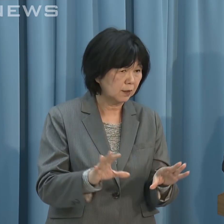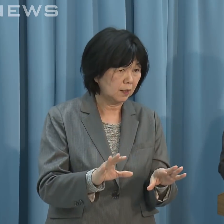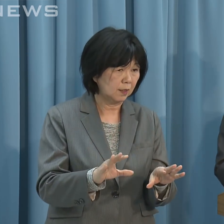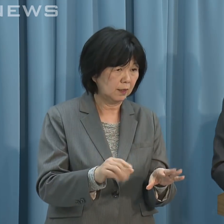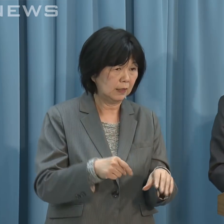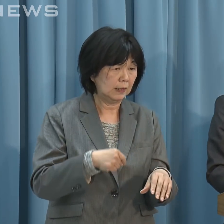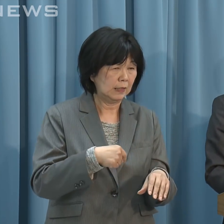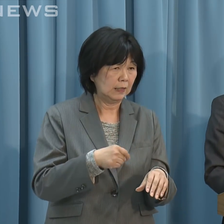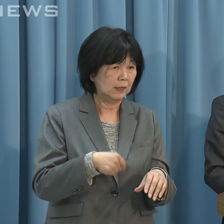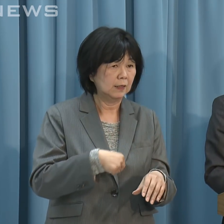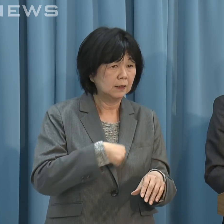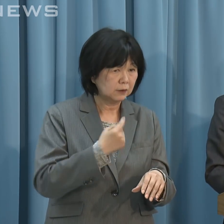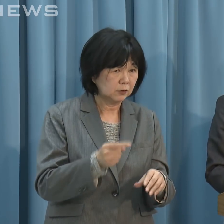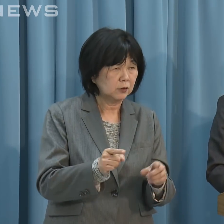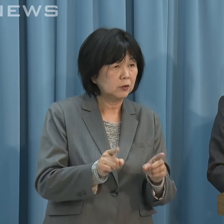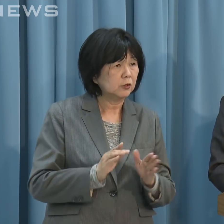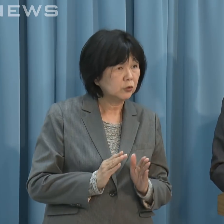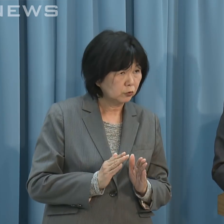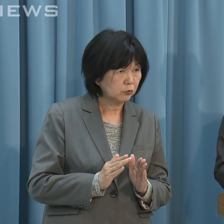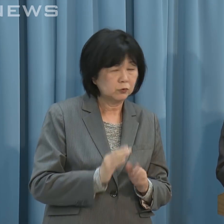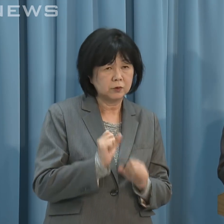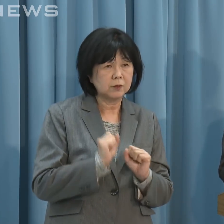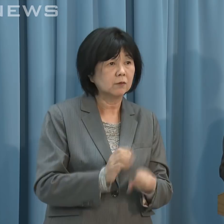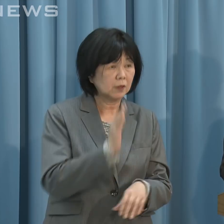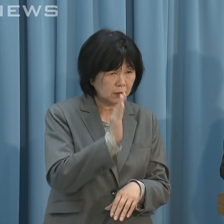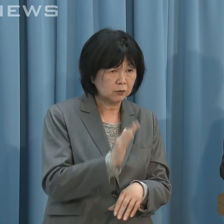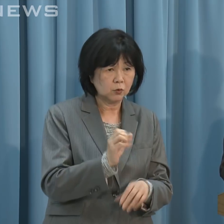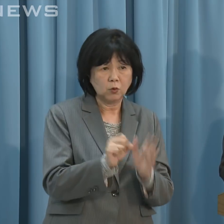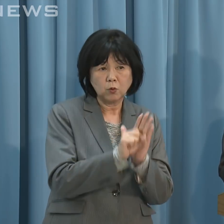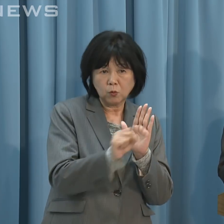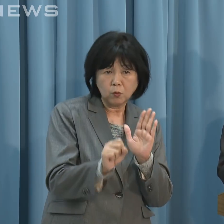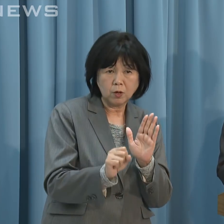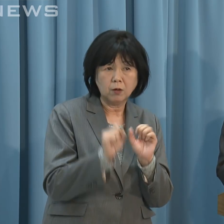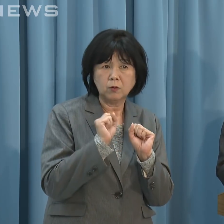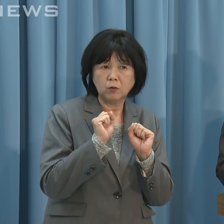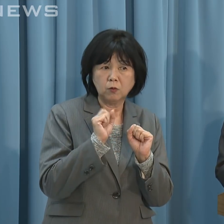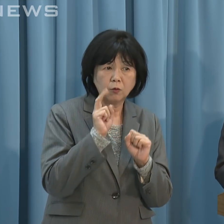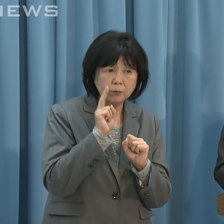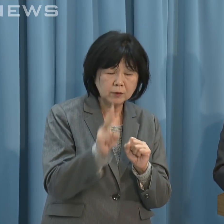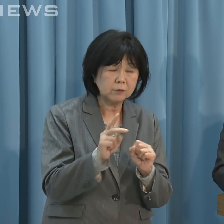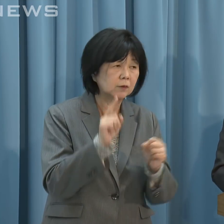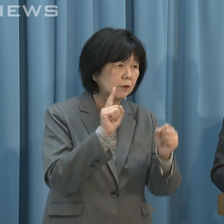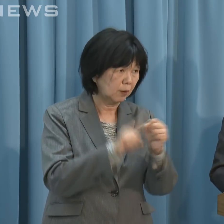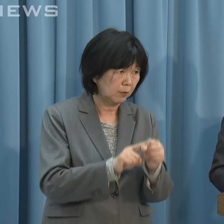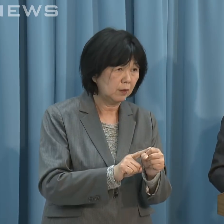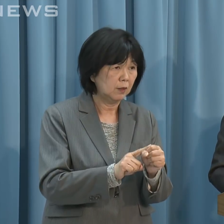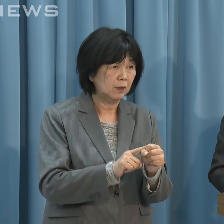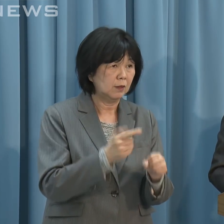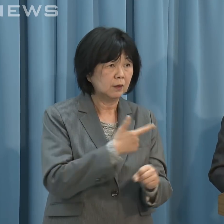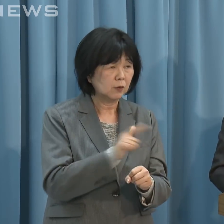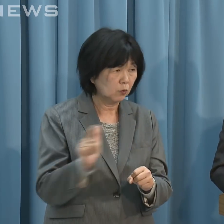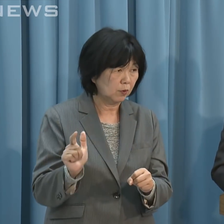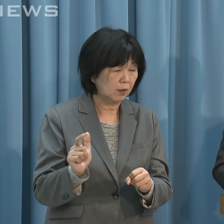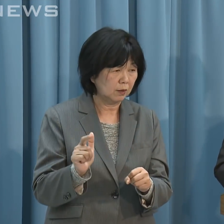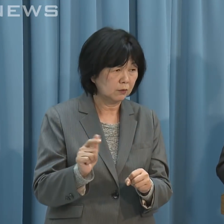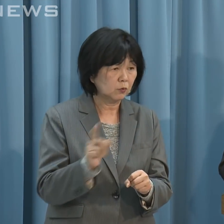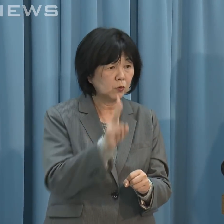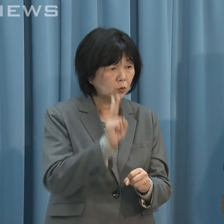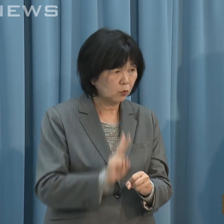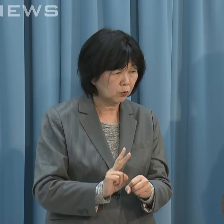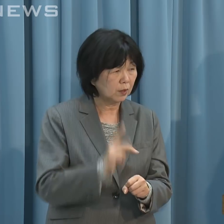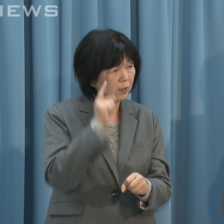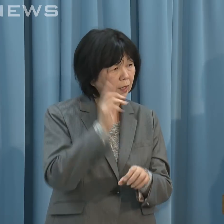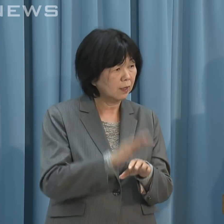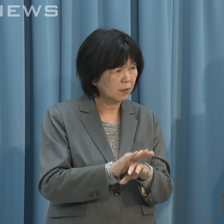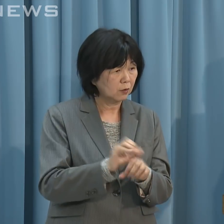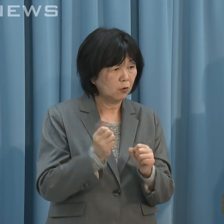要 請、はい、 その効果を見るために、その検証する期間とか、そこは知事の方でお考えのものはあり